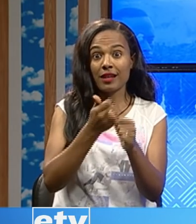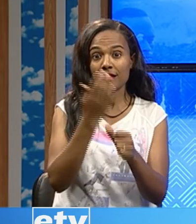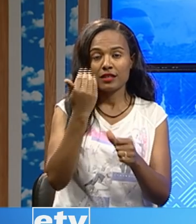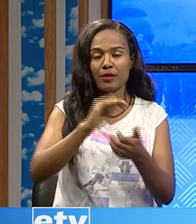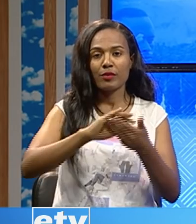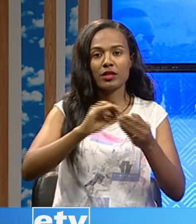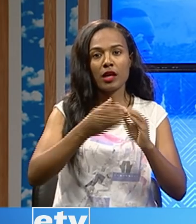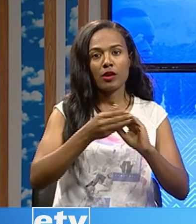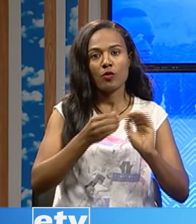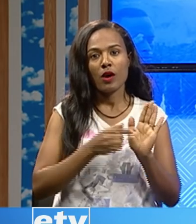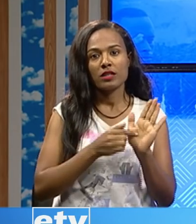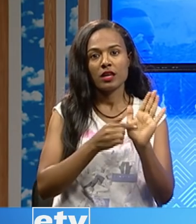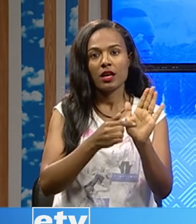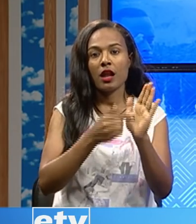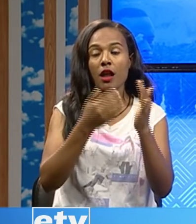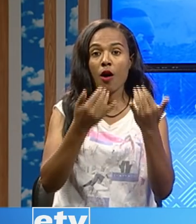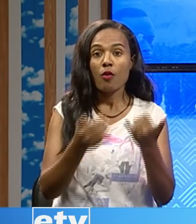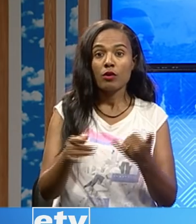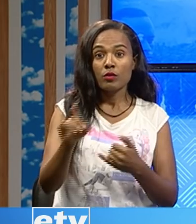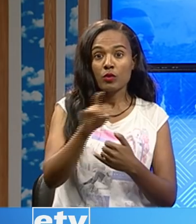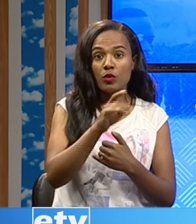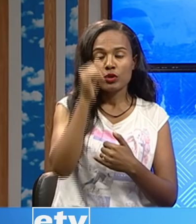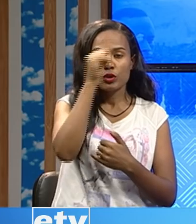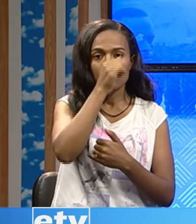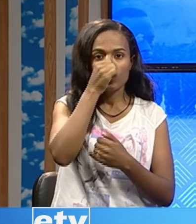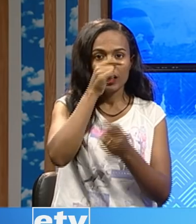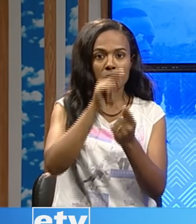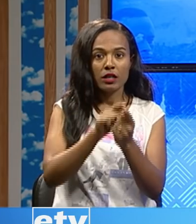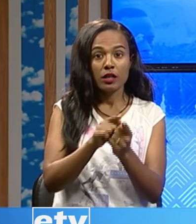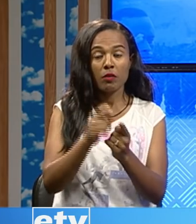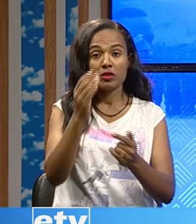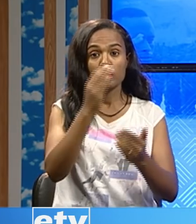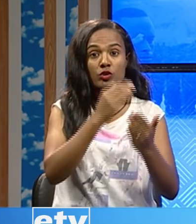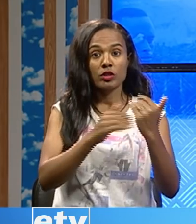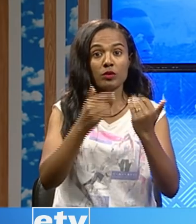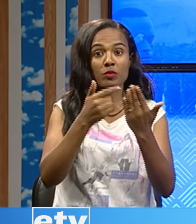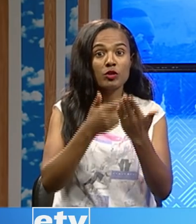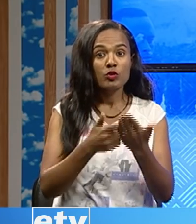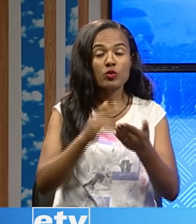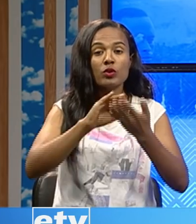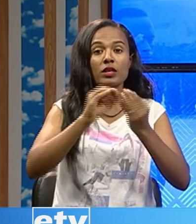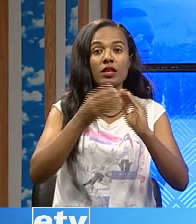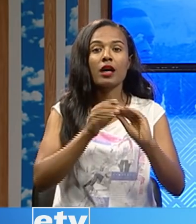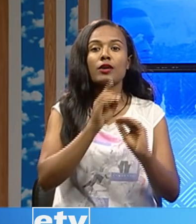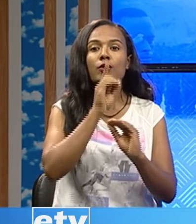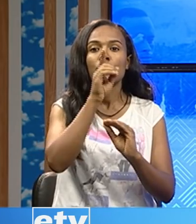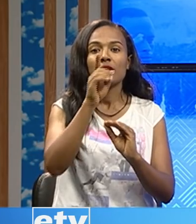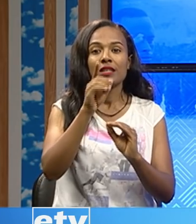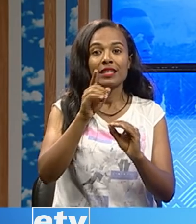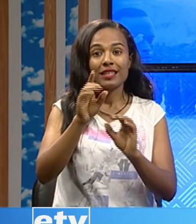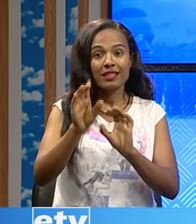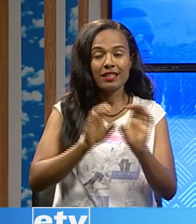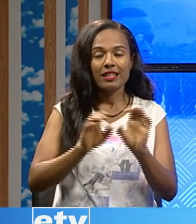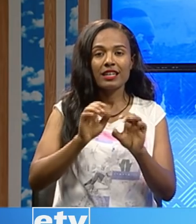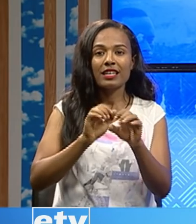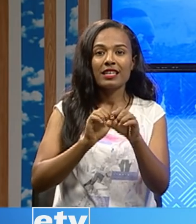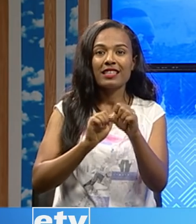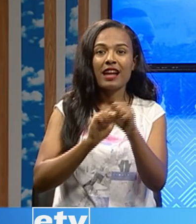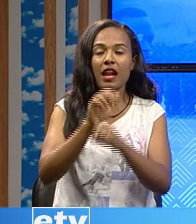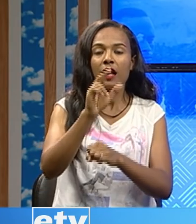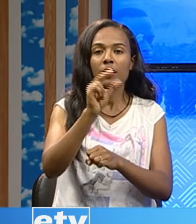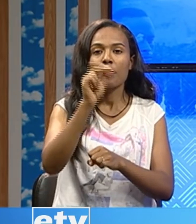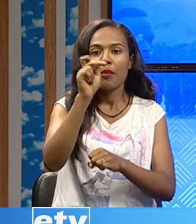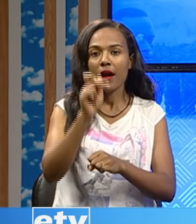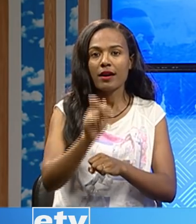ታሪኳ ያሳያል። አሁን የሆነው ኢትዮጵያን የገጠማት ችግርም ከዚሁ የታሪክ እውነት የተቀዳ የተላላኪ